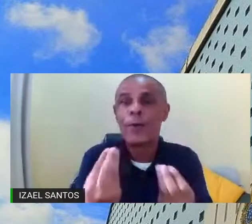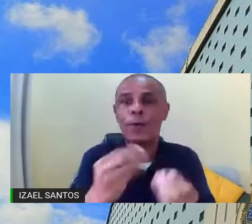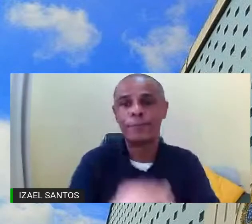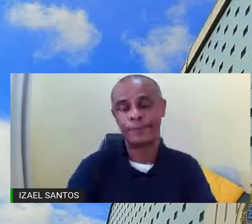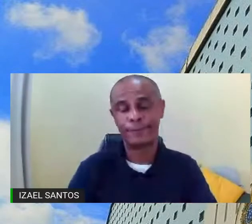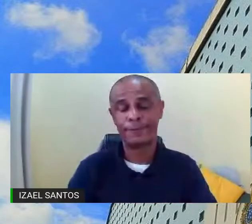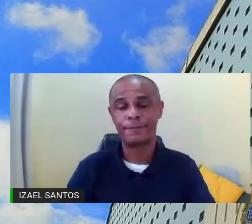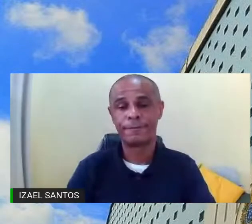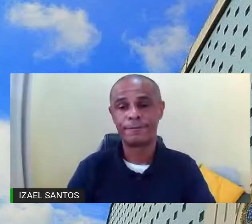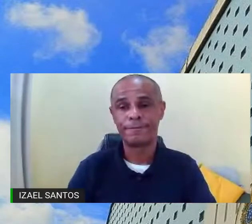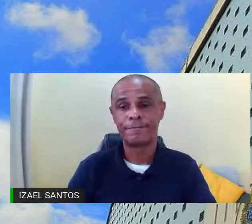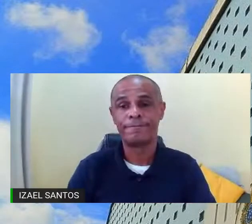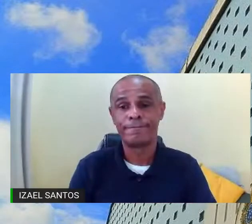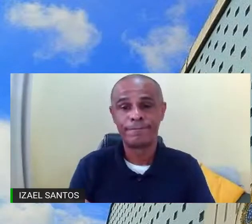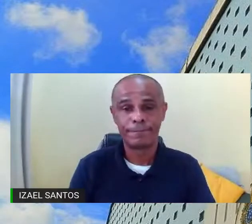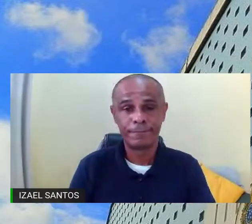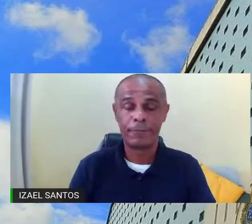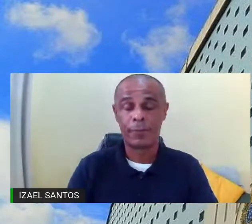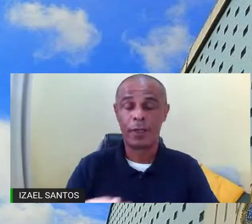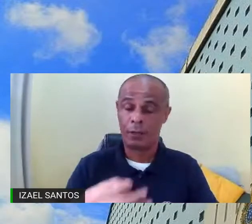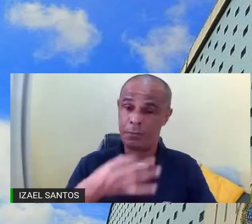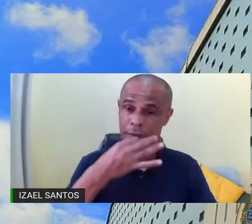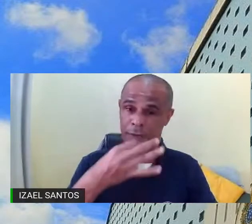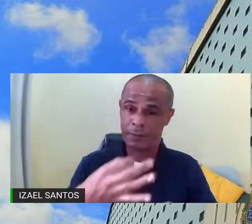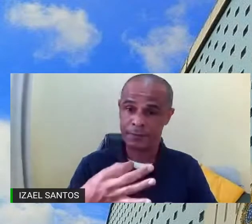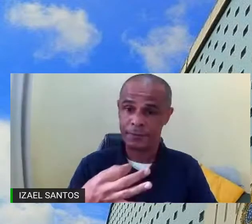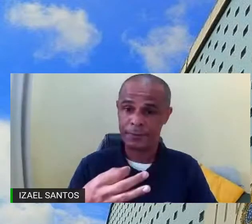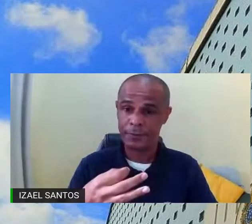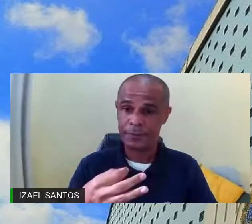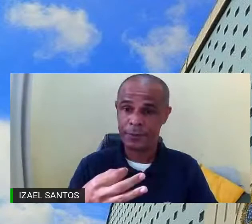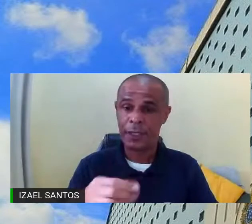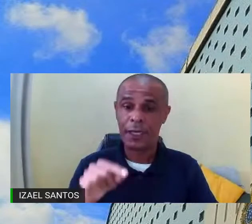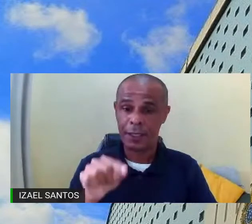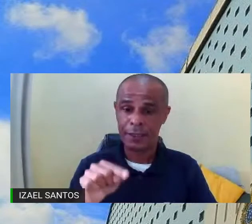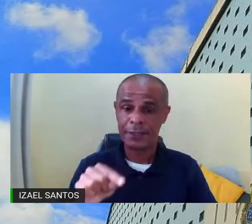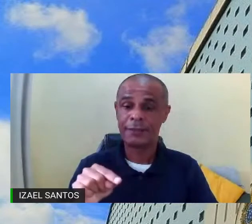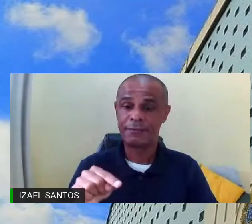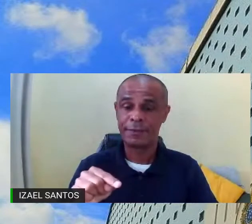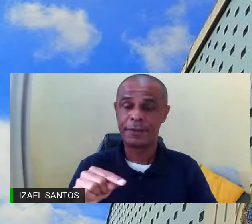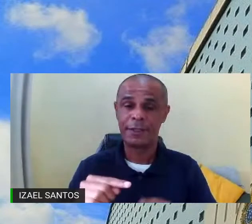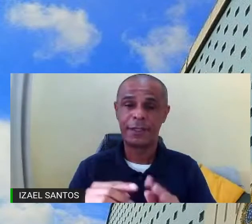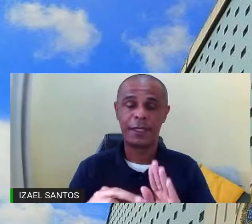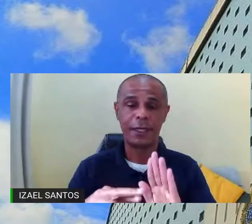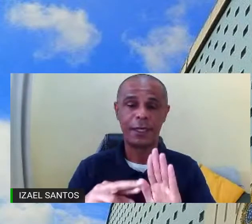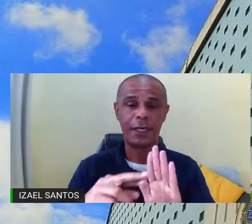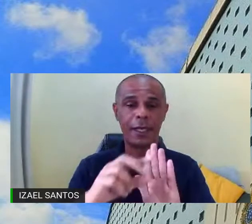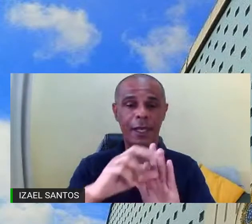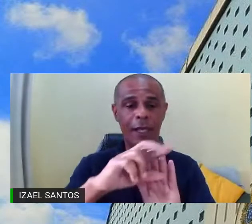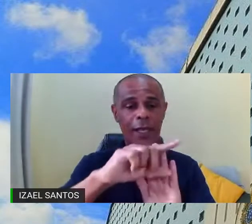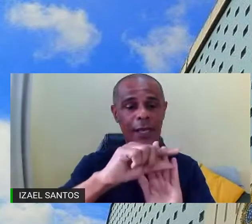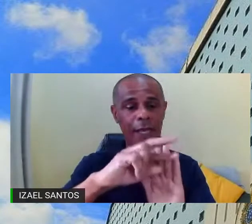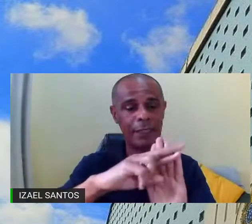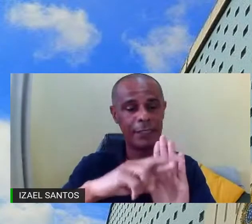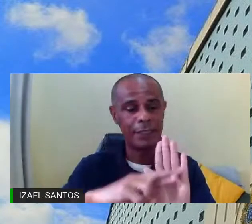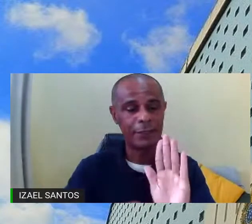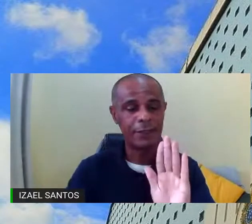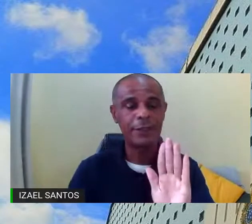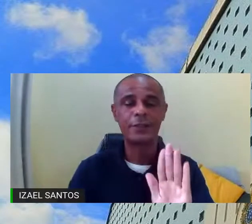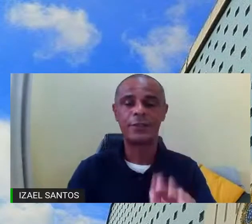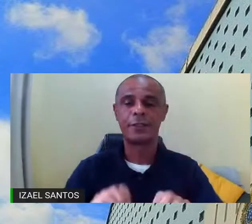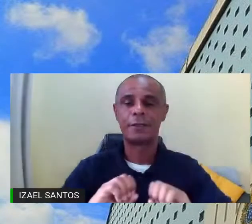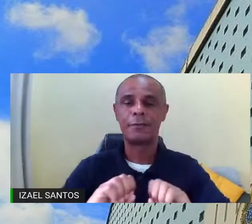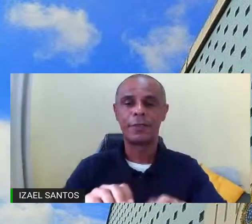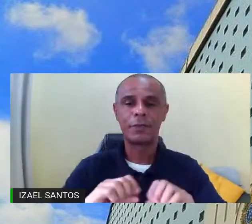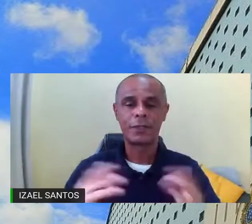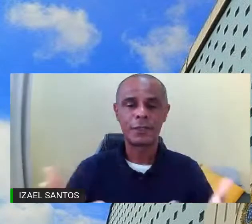isso? Eu acho que aqui está o ponto de inflexão das diretrizes para uma educação de qualidade à altura